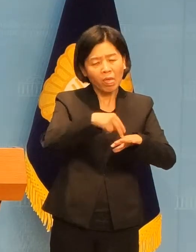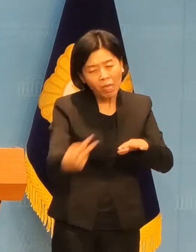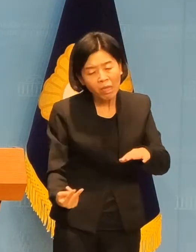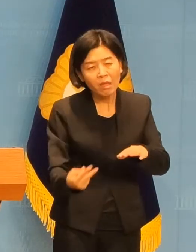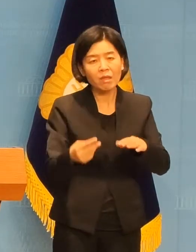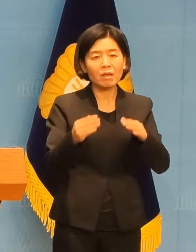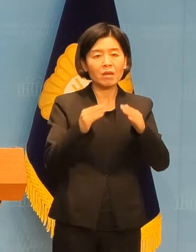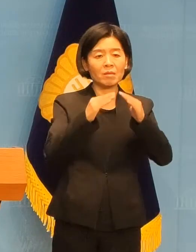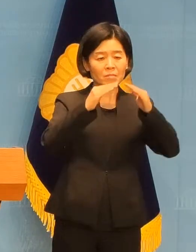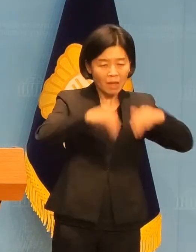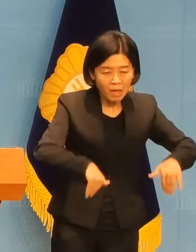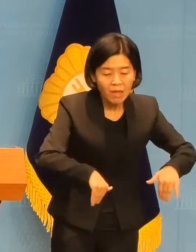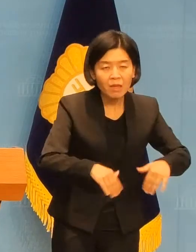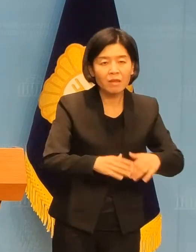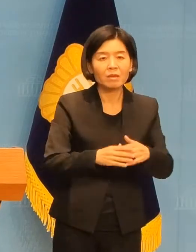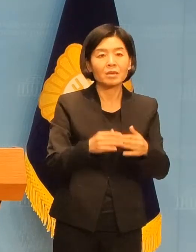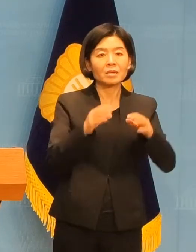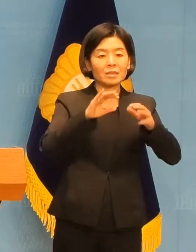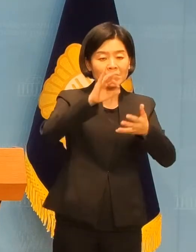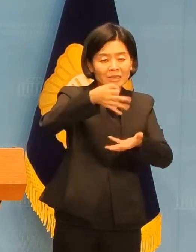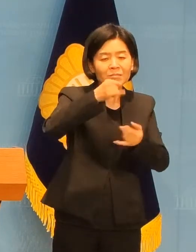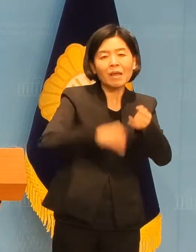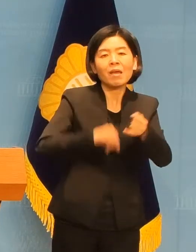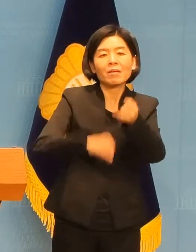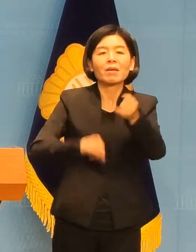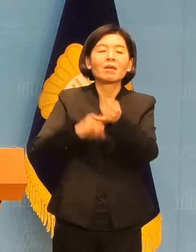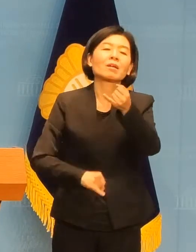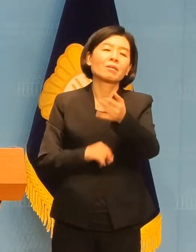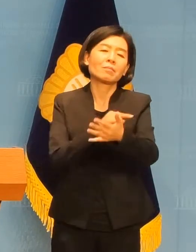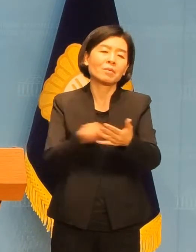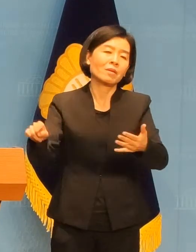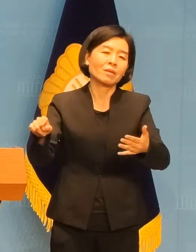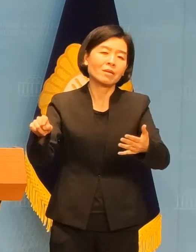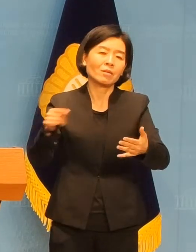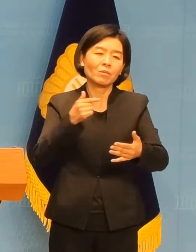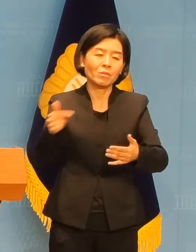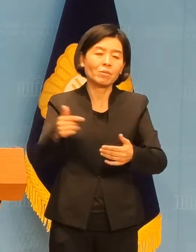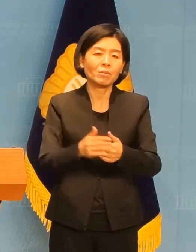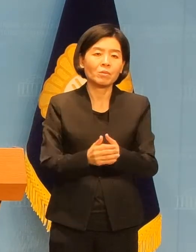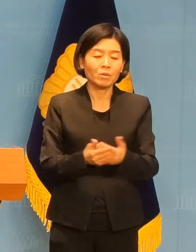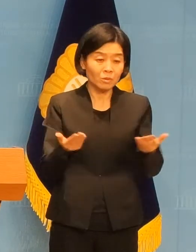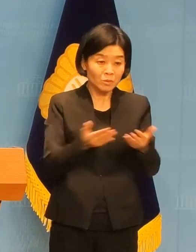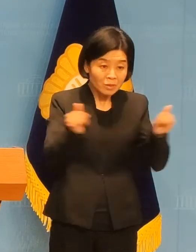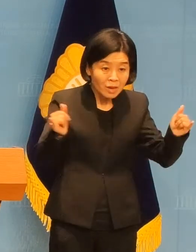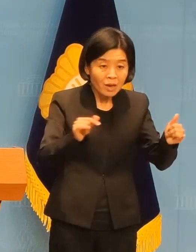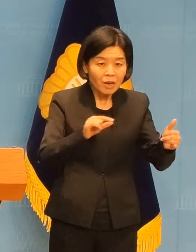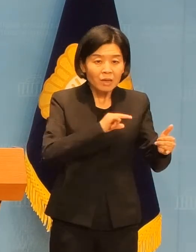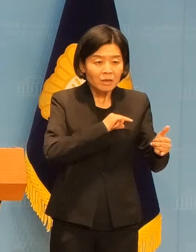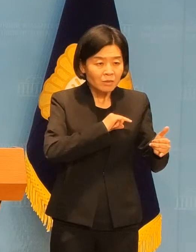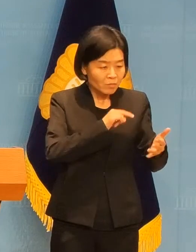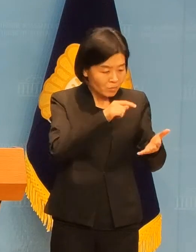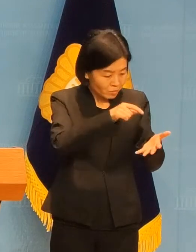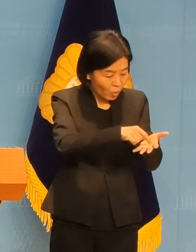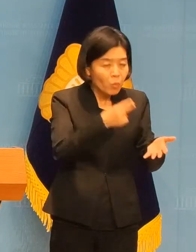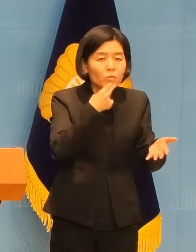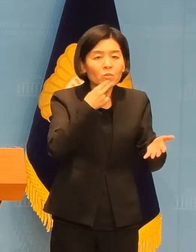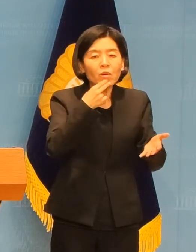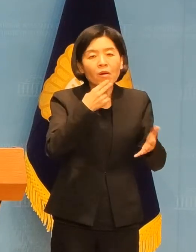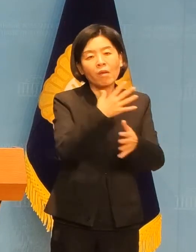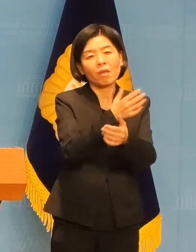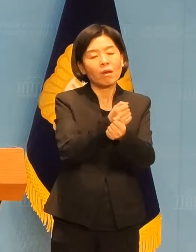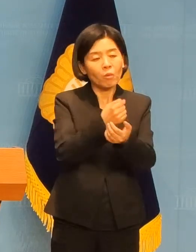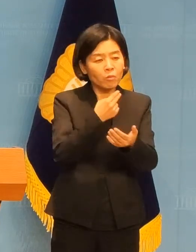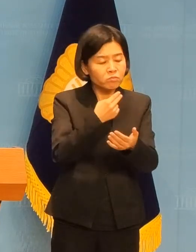붕괴, 임금체불이라는 비극으로 이어집니다. 노동자들은 이름조차 없는 계약 구조 속에서